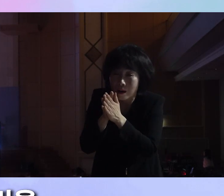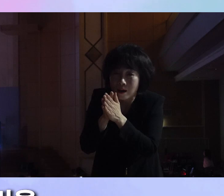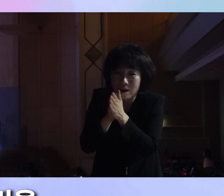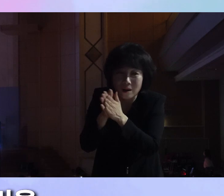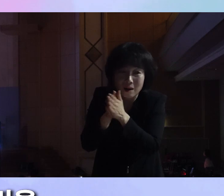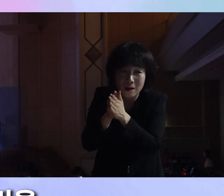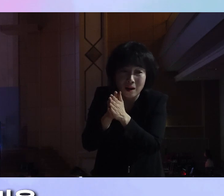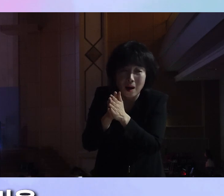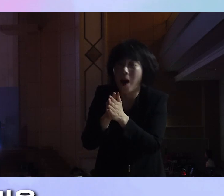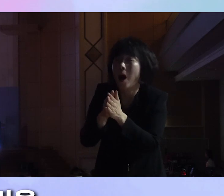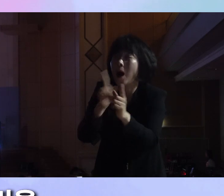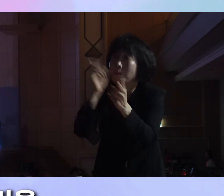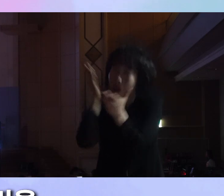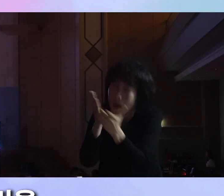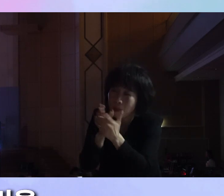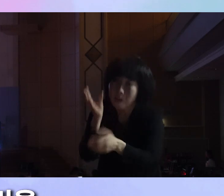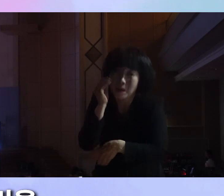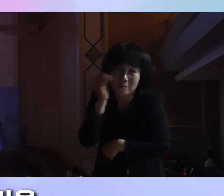그만해 주세요.